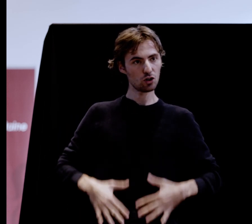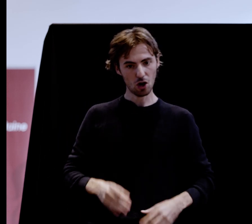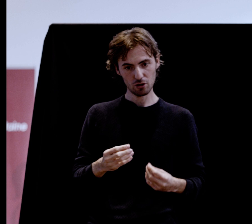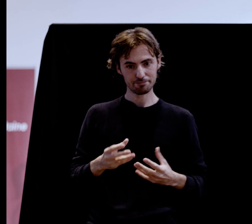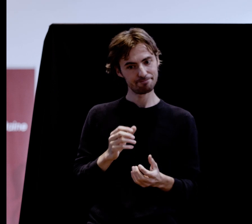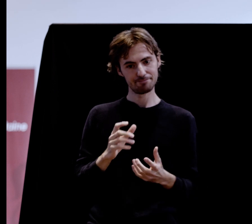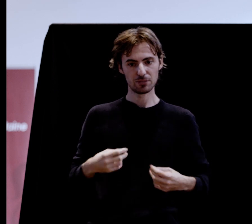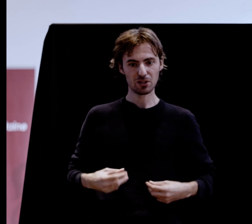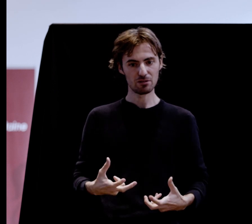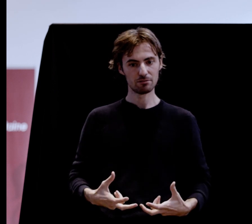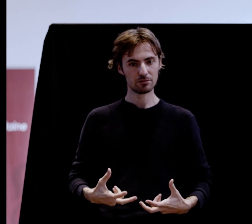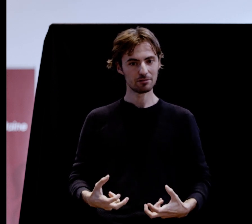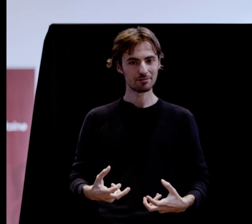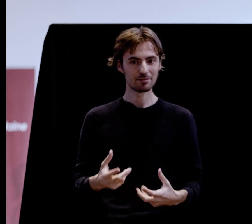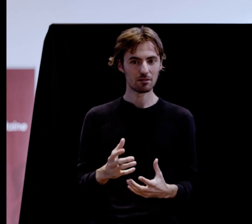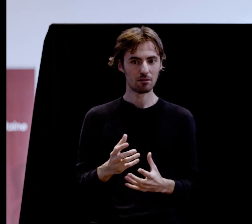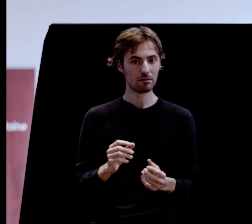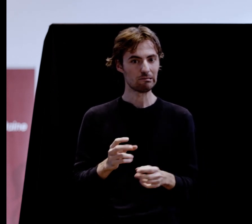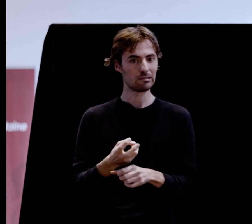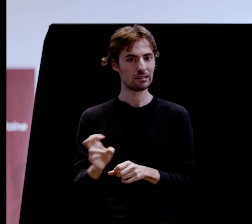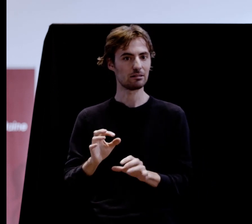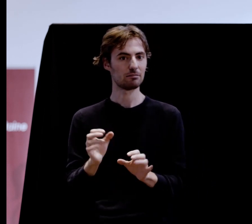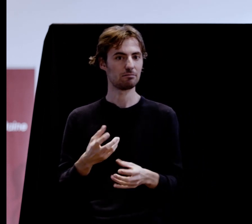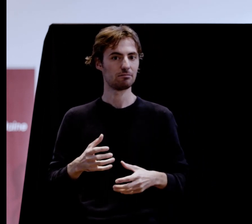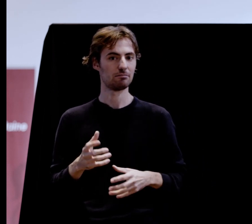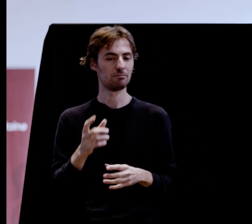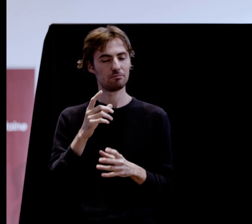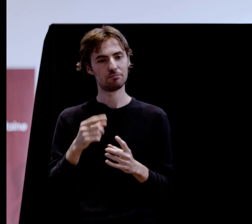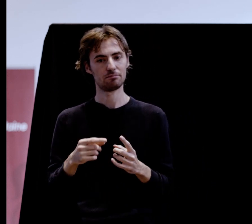donc généralement ils sont opérés vers l'âge de 1 ou 2 ans.